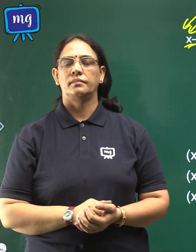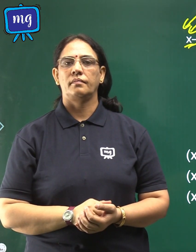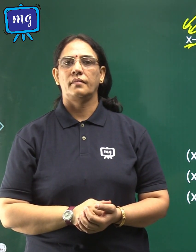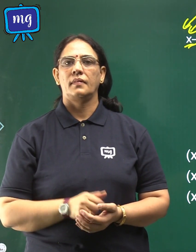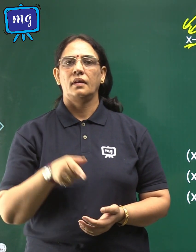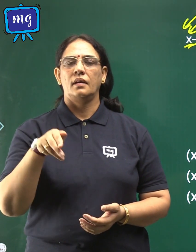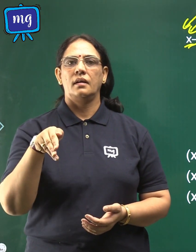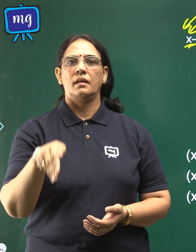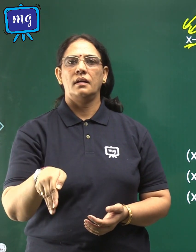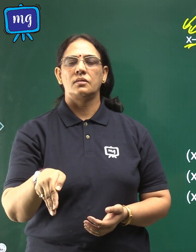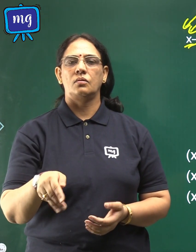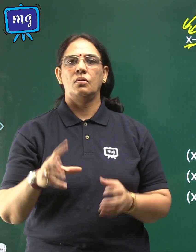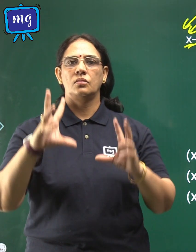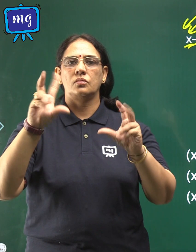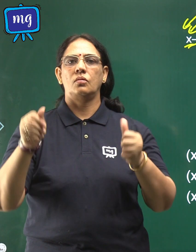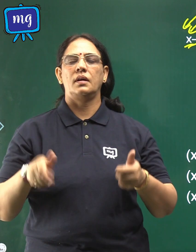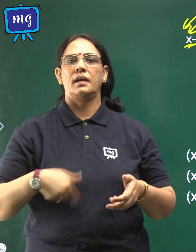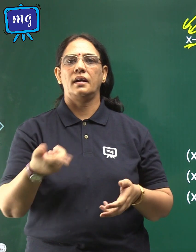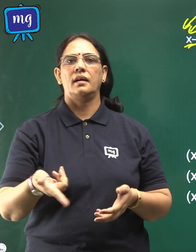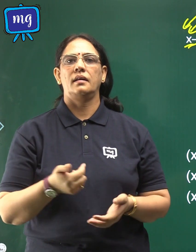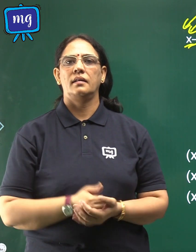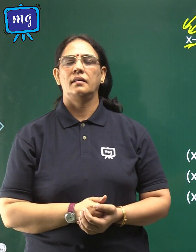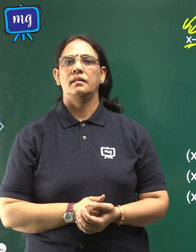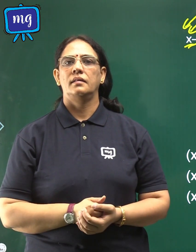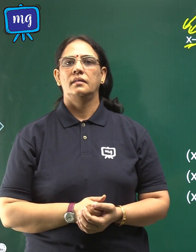इसको हम हल करेंगे